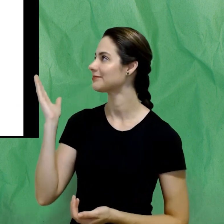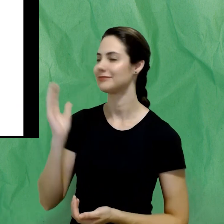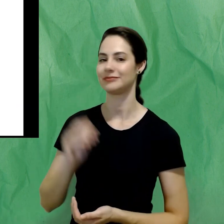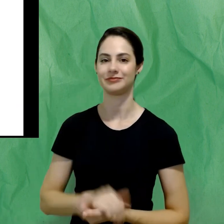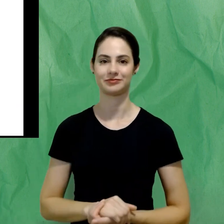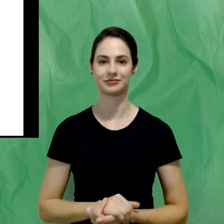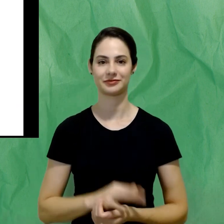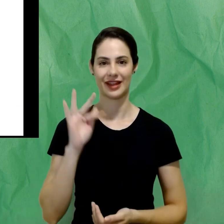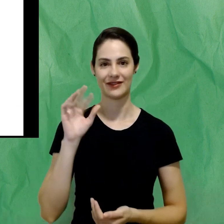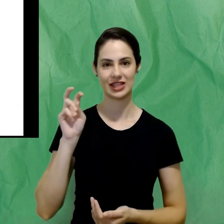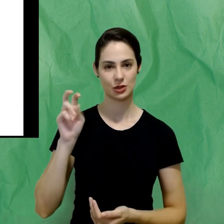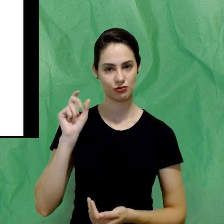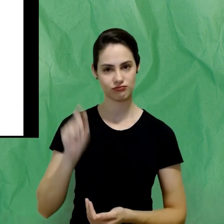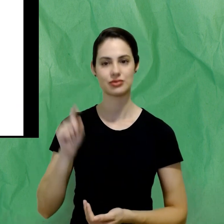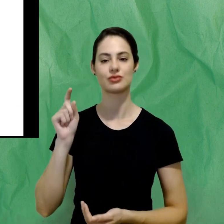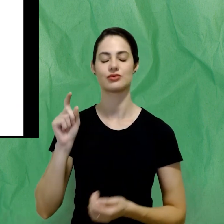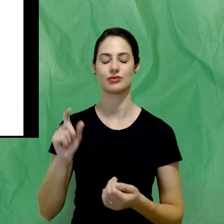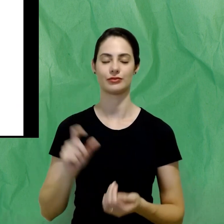dar um F5 aqui.